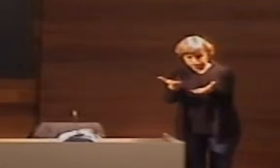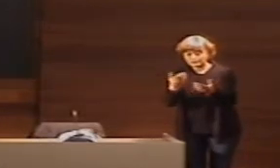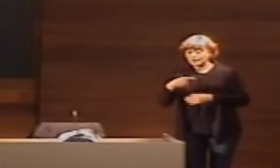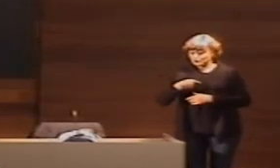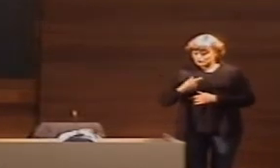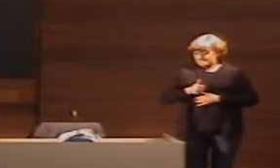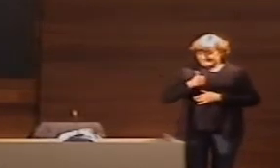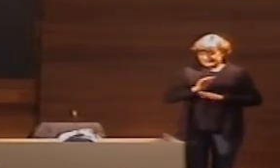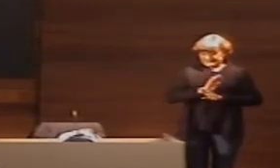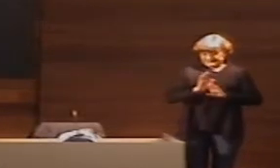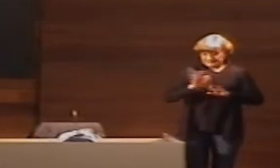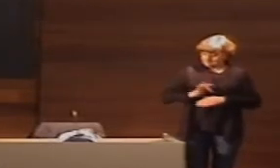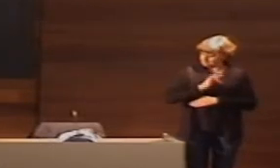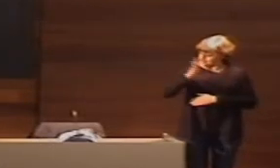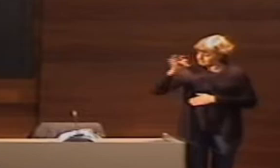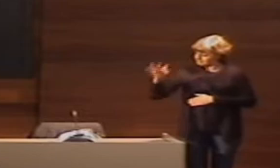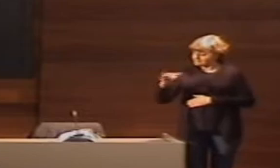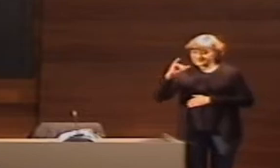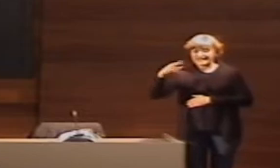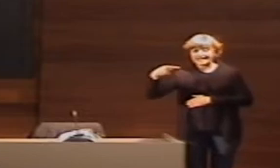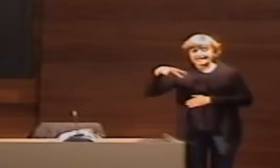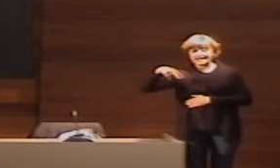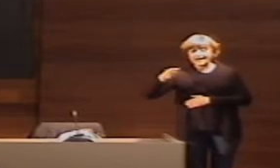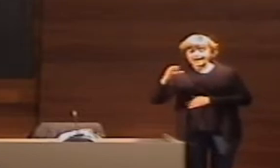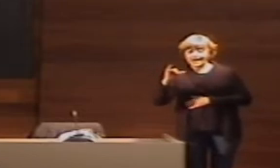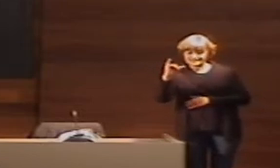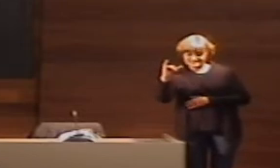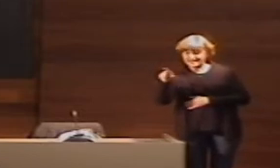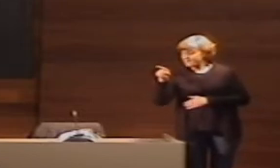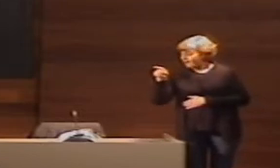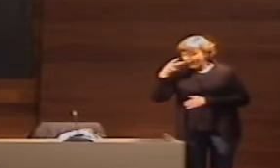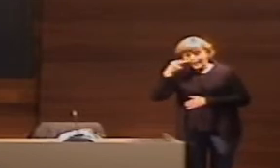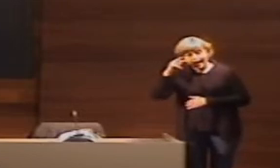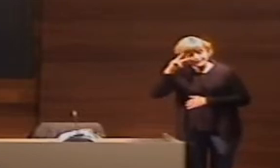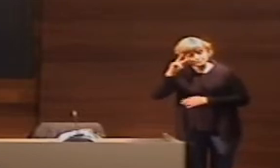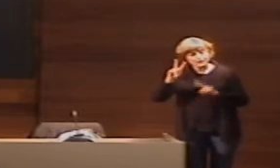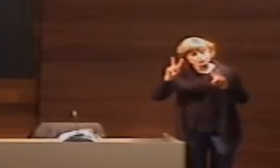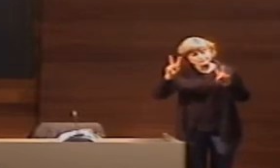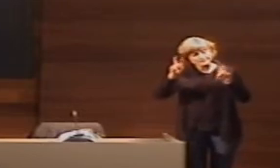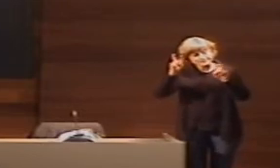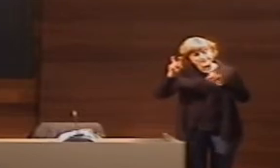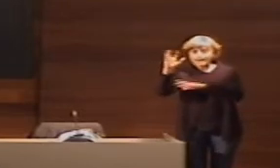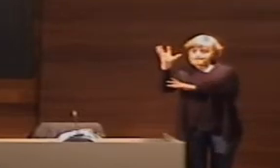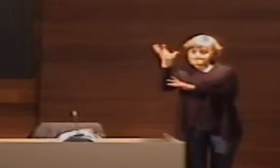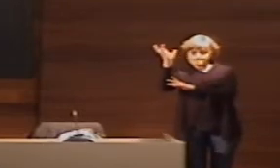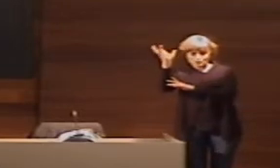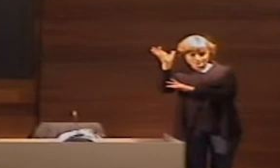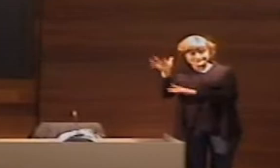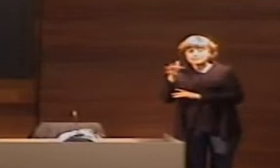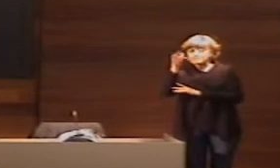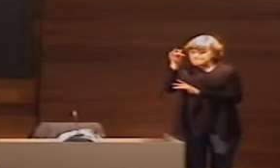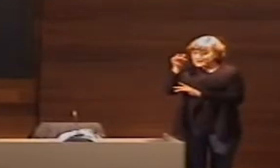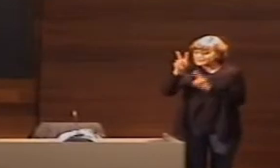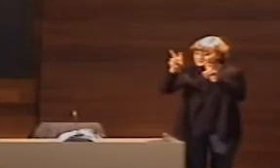más, os dejo con Ignasi Puig, que bueno, pues es un experto en medio ambiente y es un experto también en el tema de